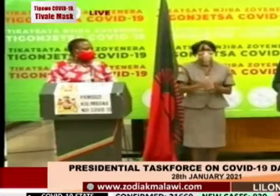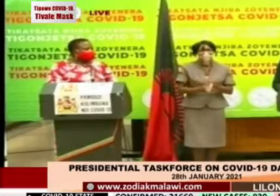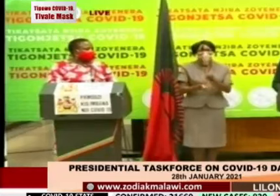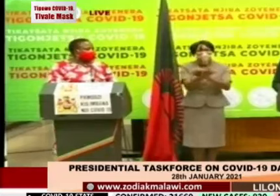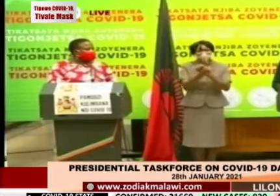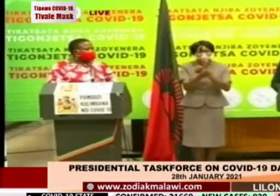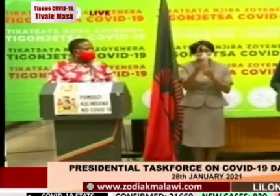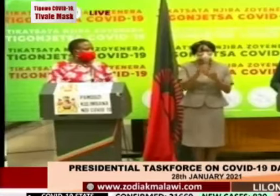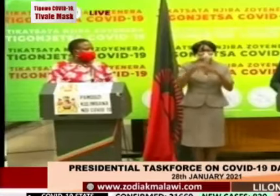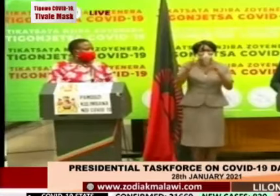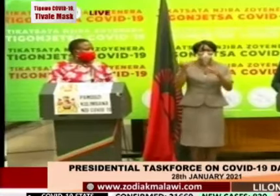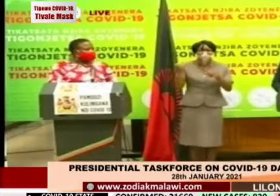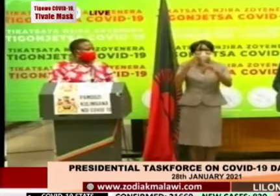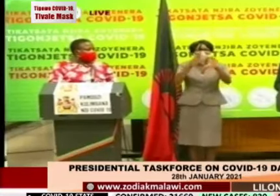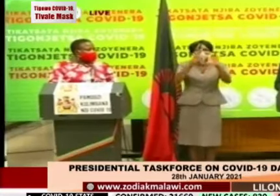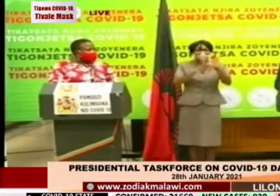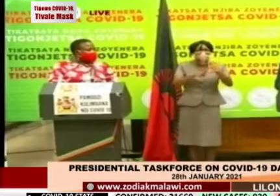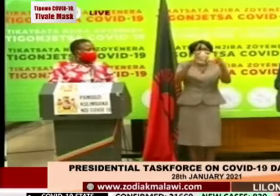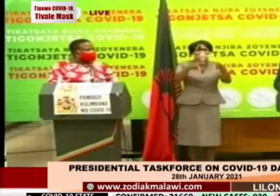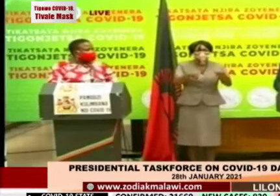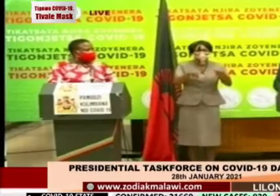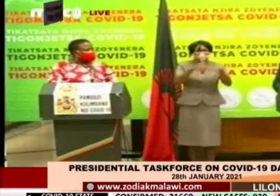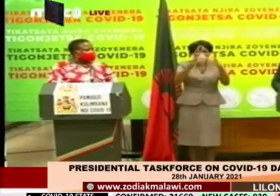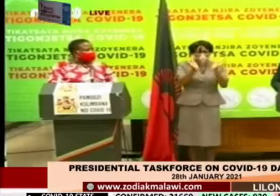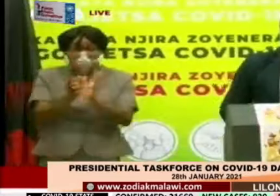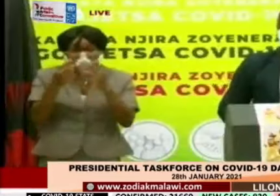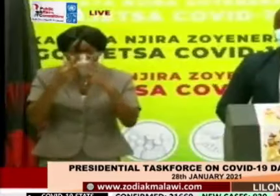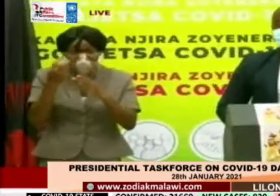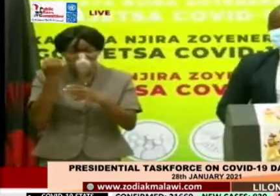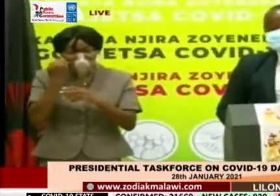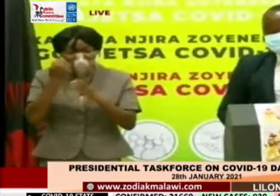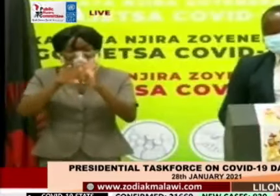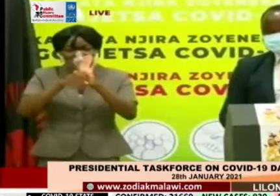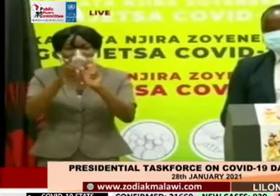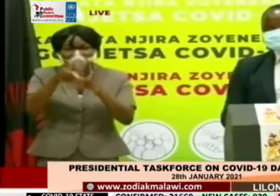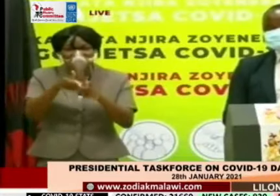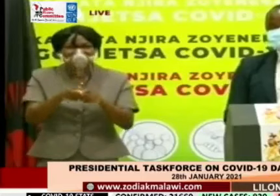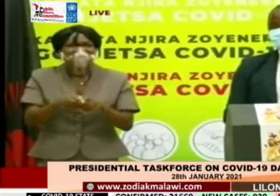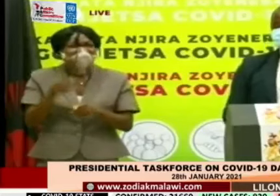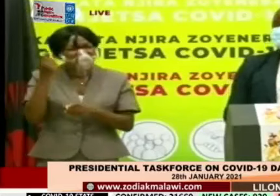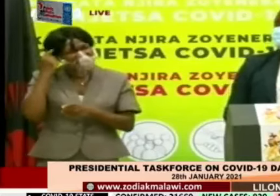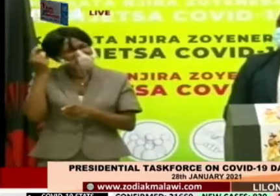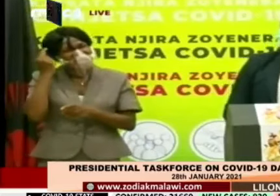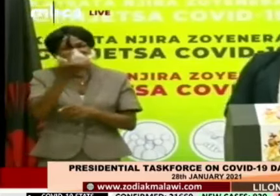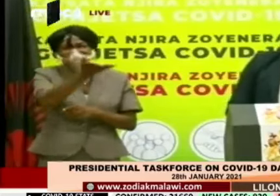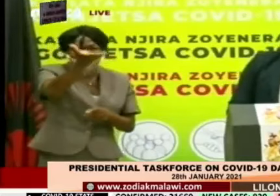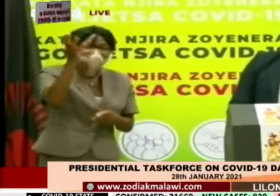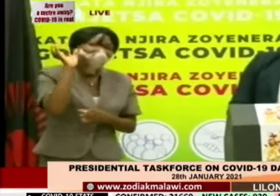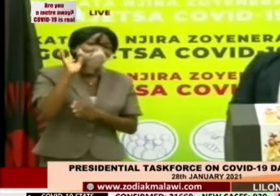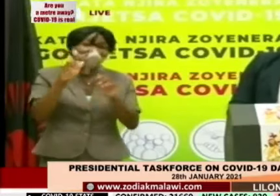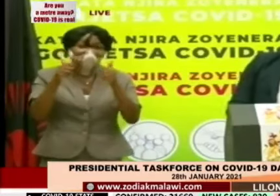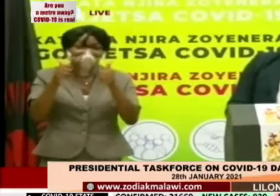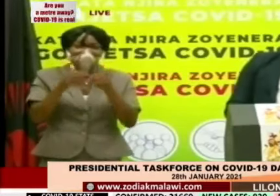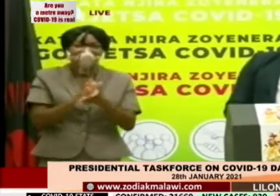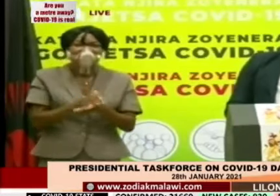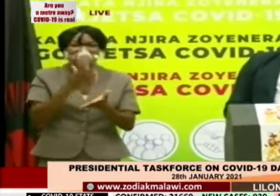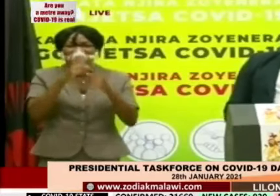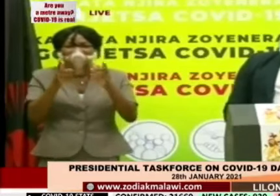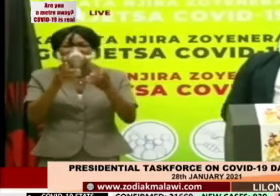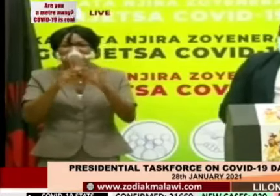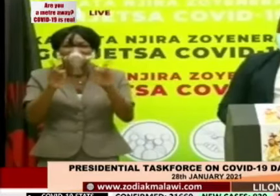force imene mtsogozi wanakhazikitsa tikulipotitabva ndithu ngatinani mafunso nkhani yosiyanasiyana afotokoza